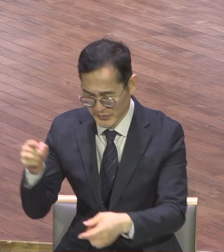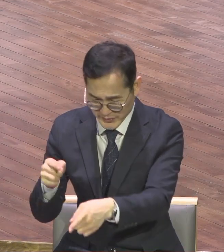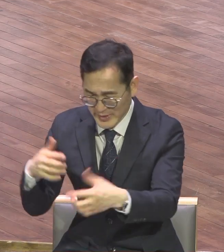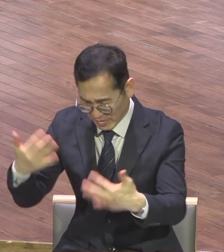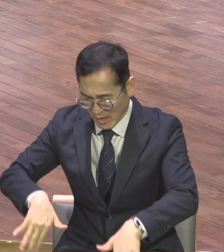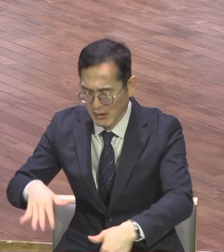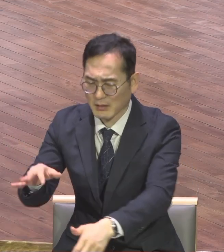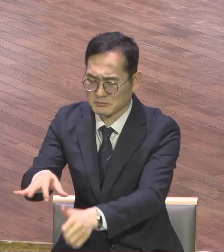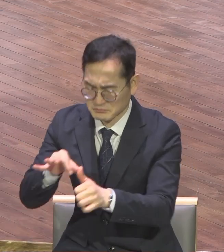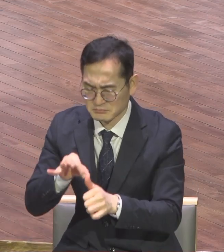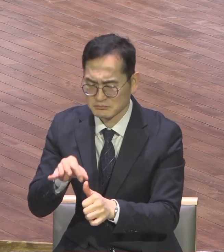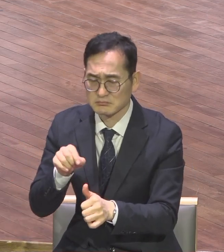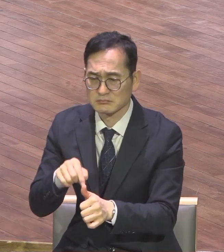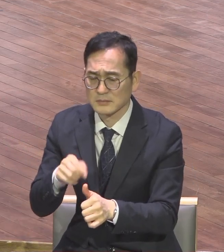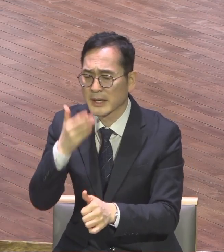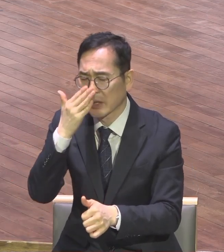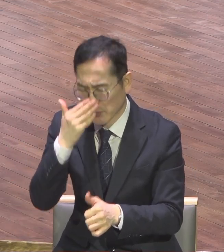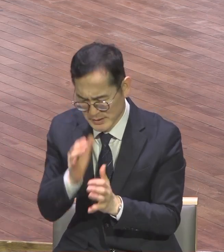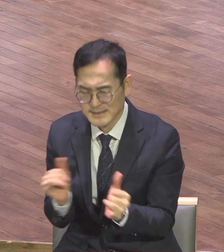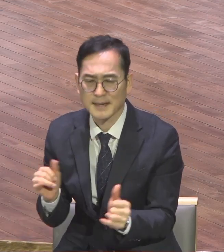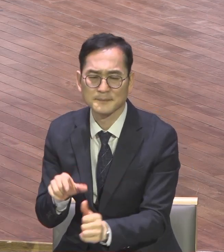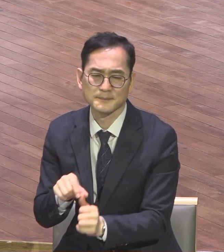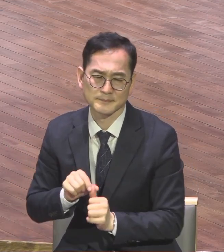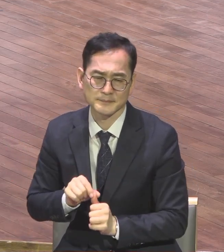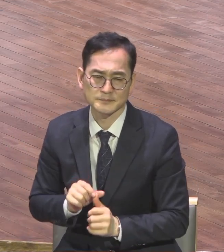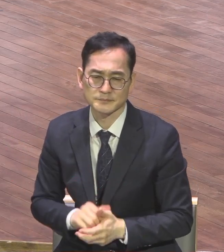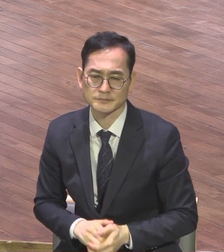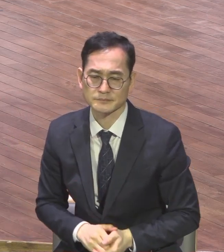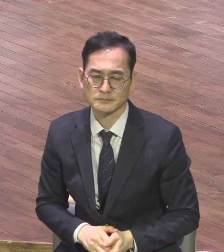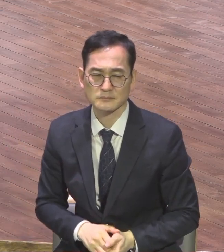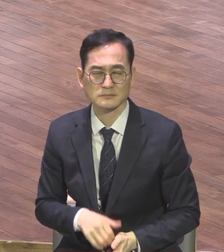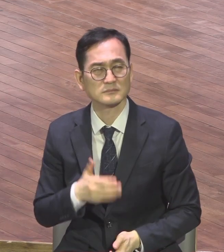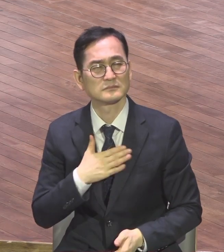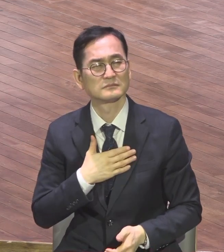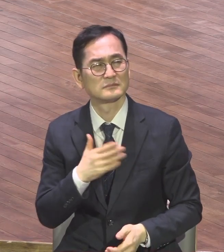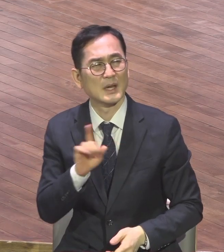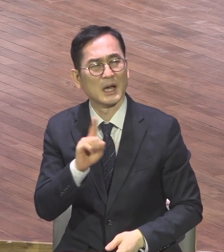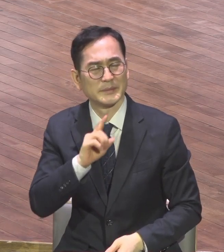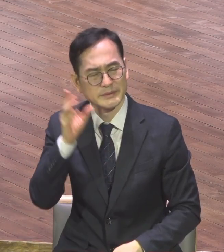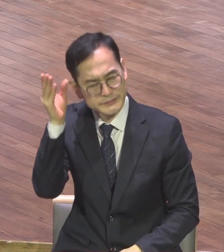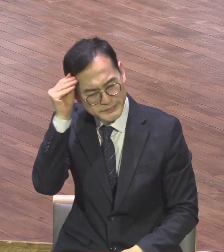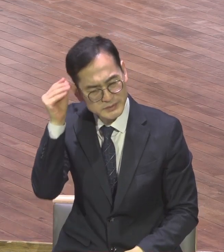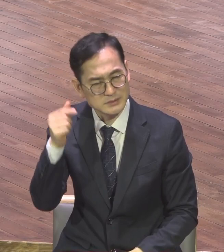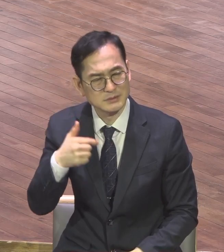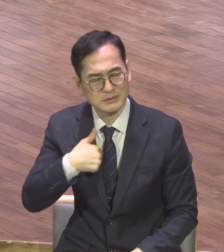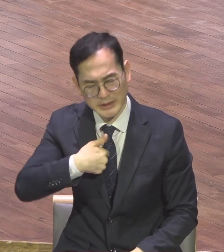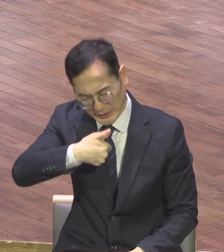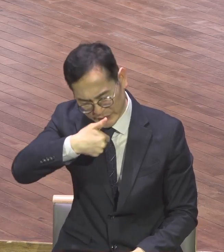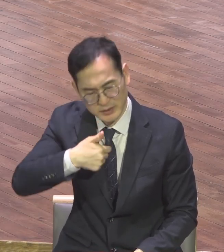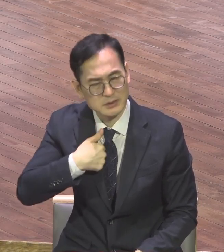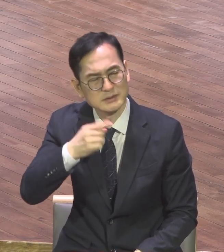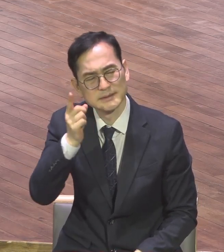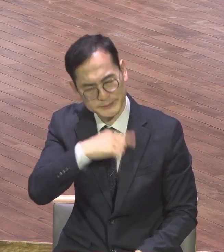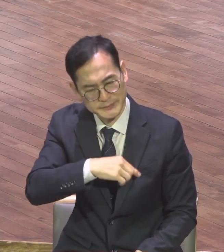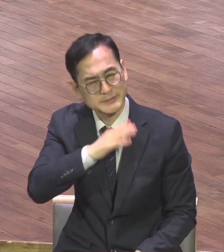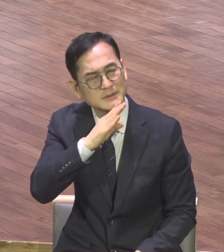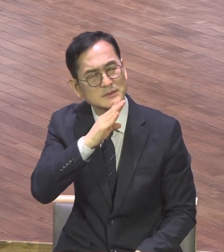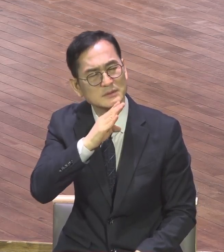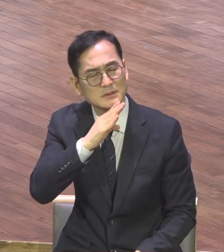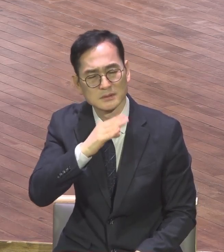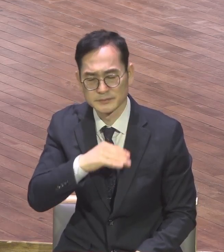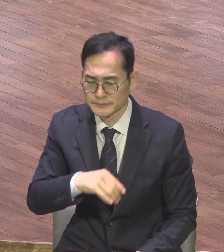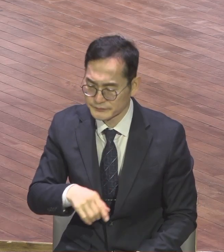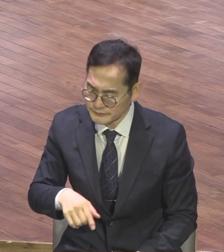저는 무능합니다. 저는 아무것도 하는 것이 없습니다. 저는 쓰레기 같은, 지렁이 같은 존재입니다. 그런